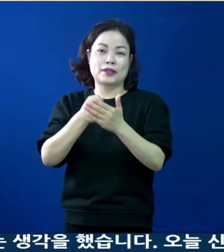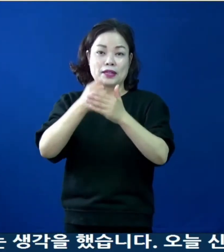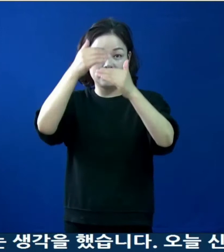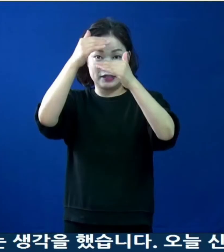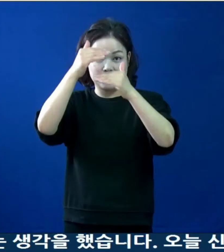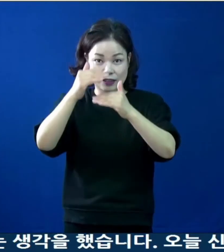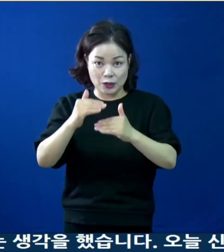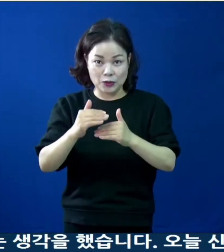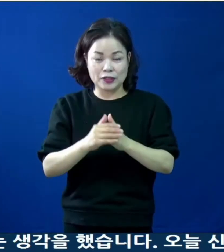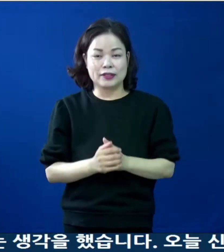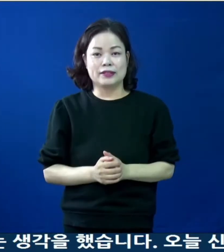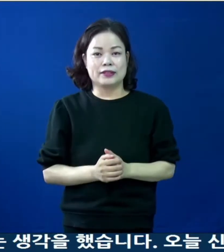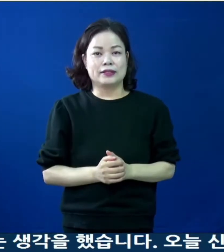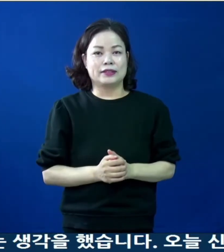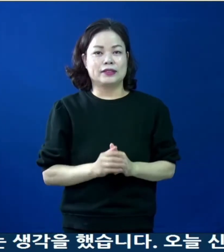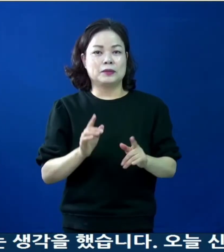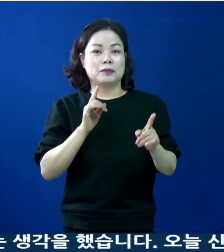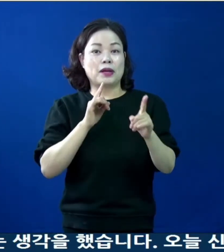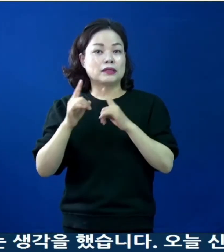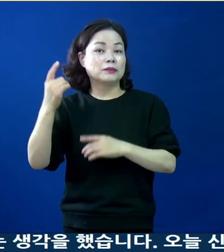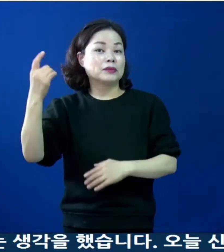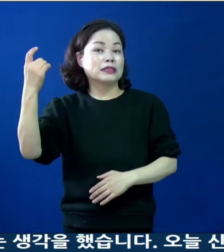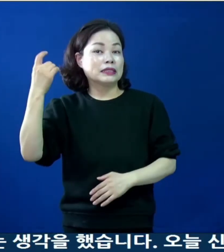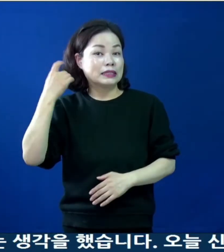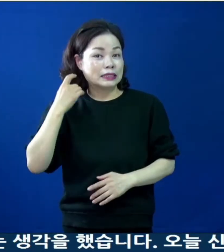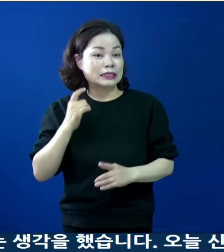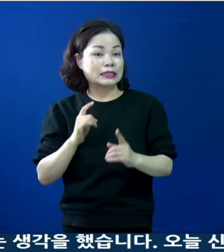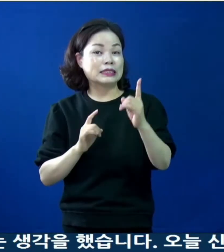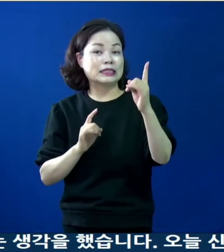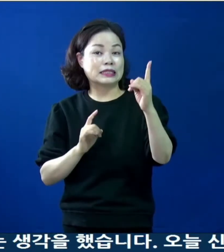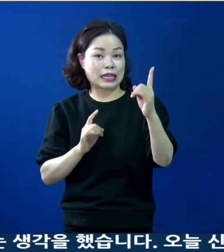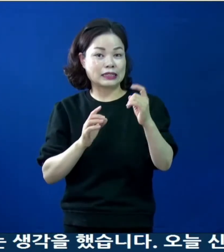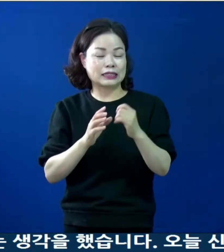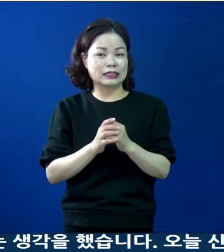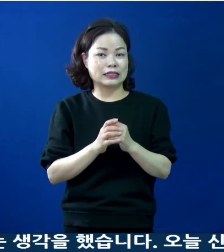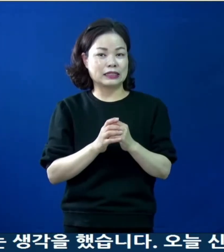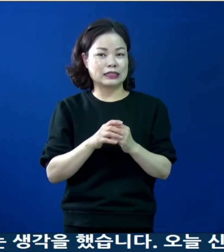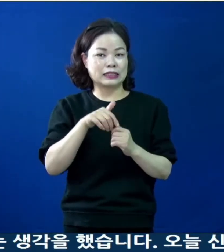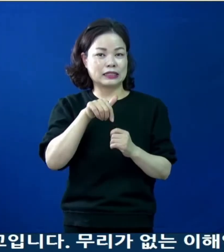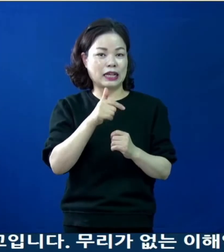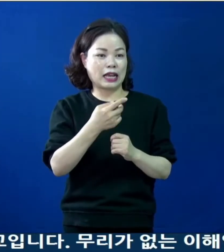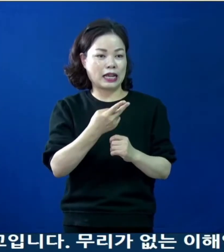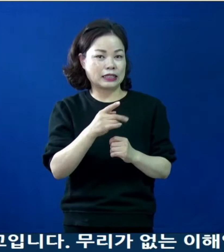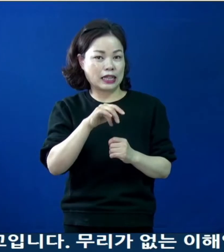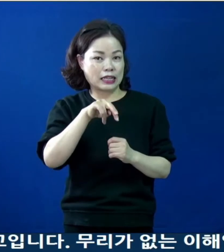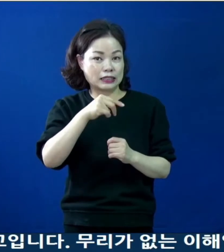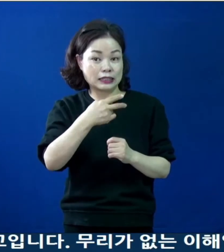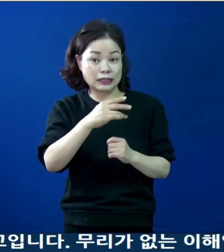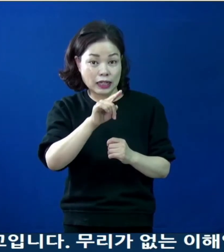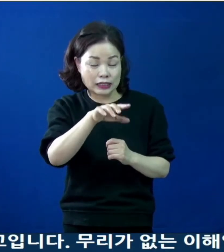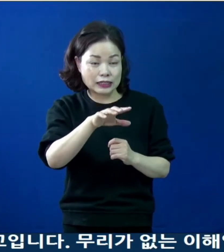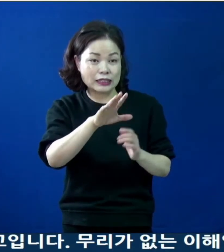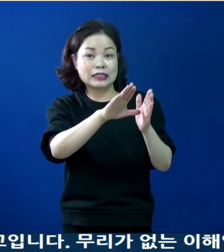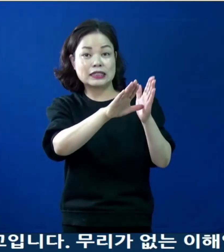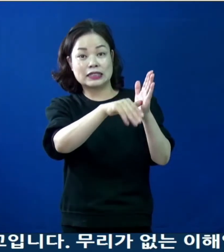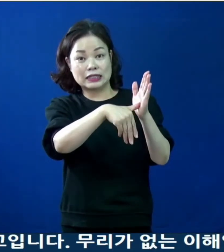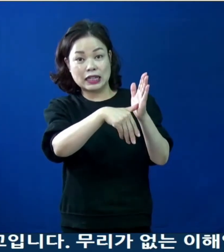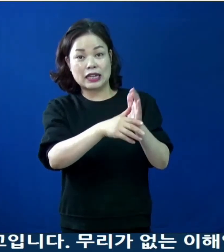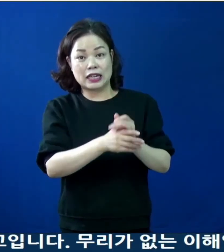내용들입니다. 그리고 이 말씀을 듣는 대상은 가데스 바네아의 반역이 있던 그